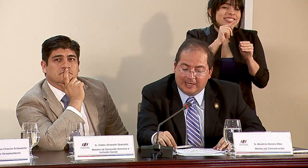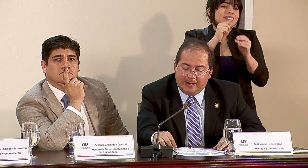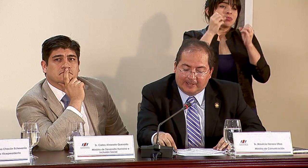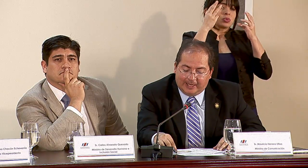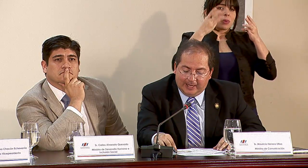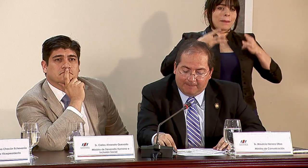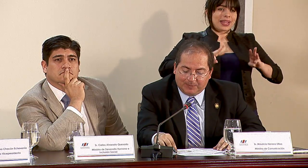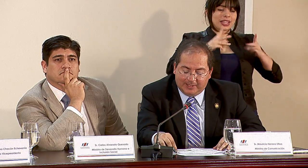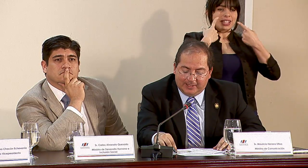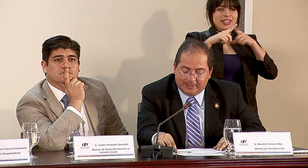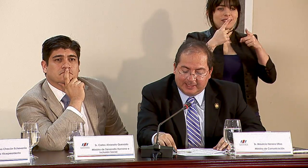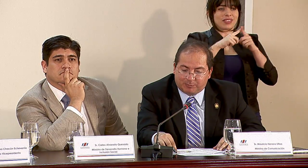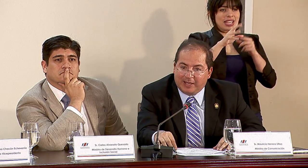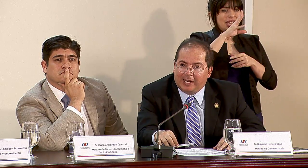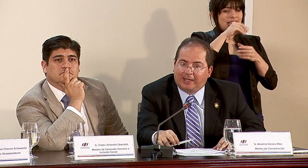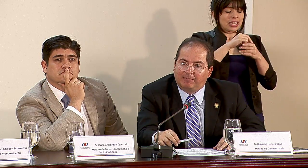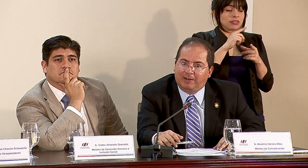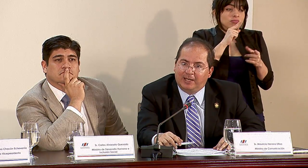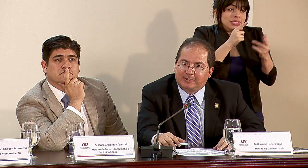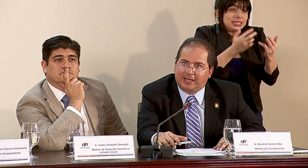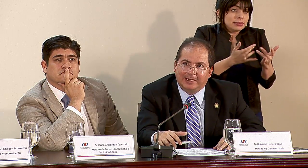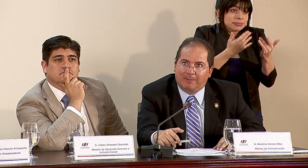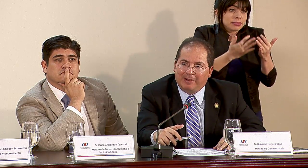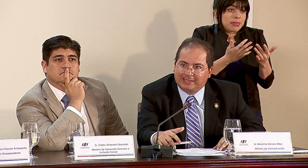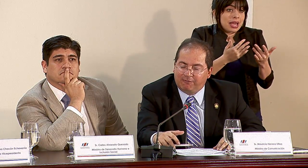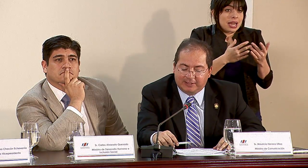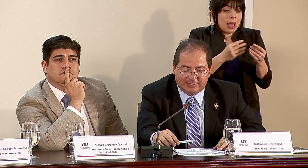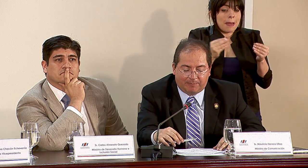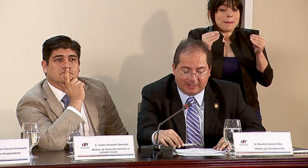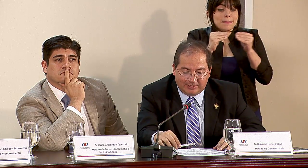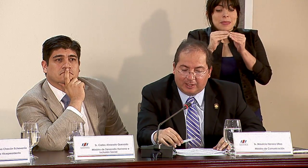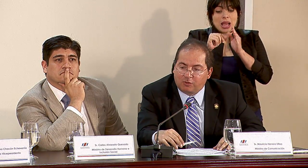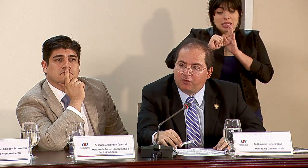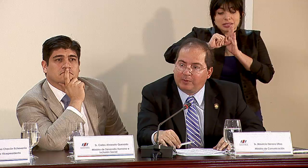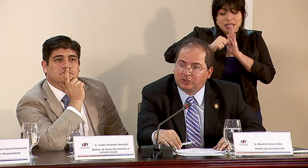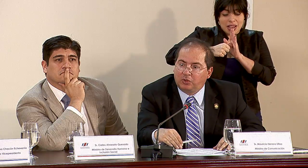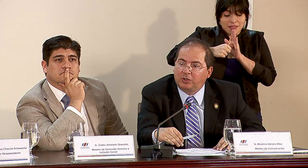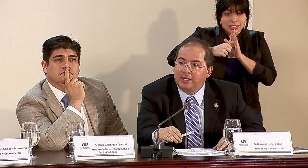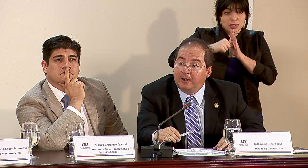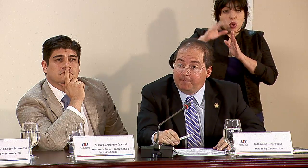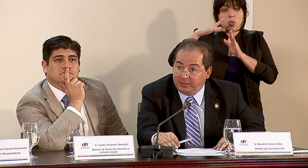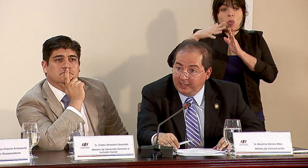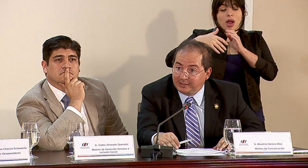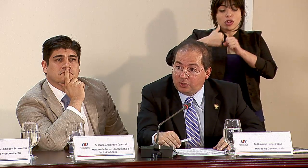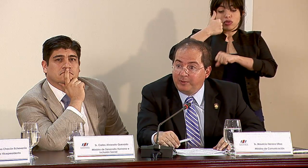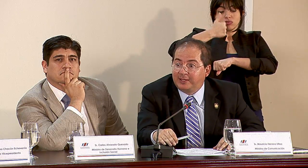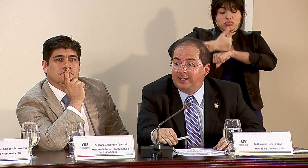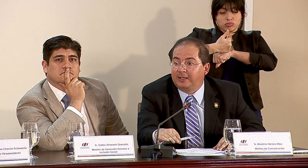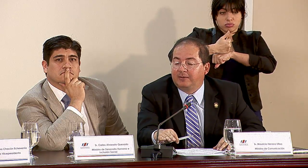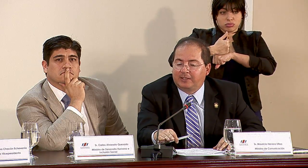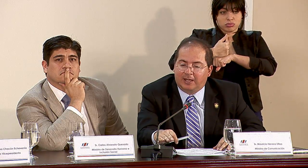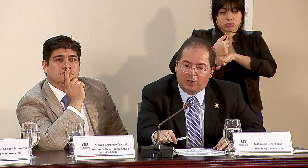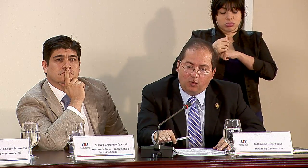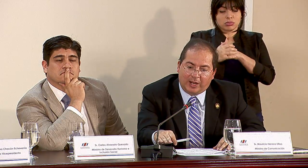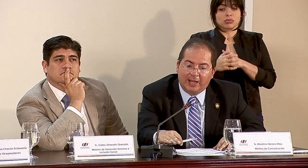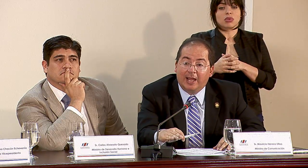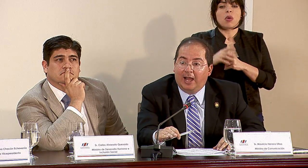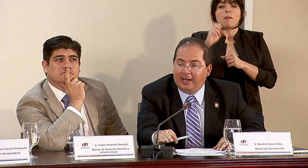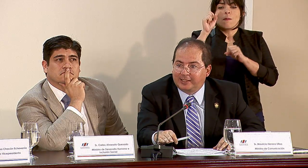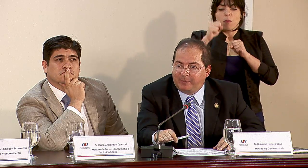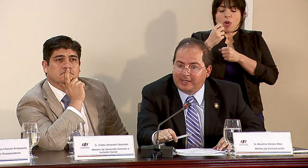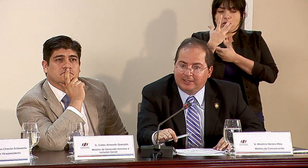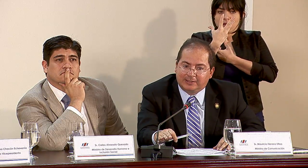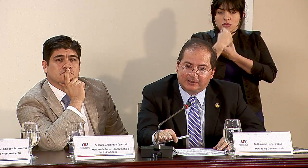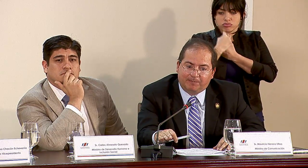medidas que se espera en las que haya más énfasis a partir de la conformación de este comité que reúna